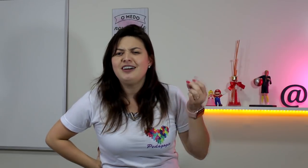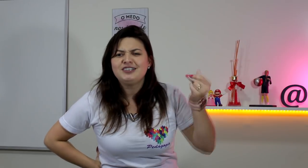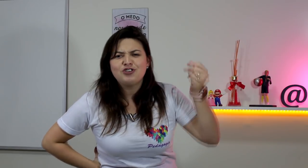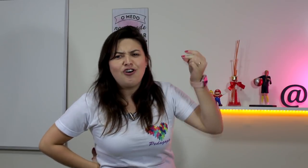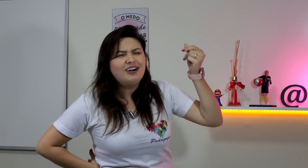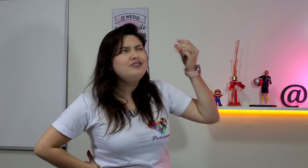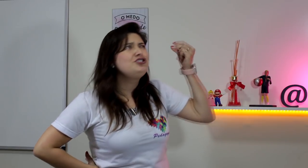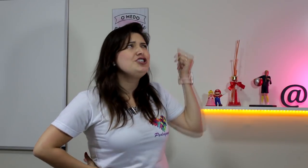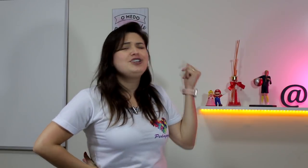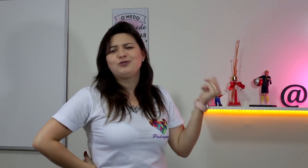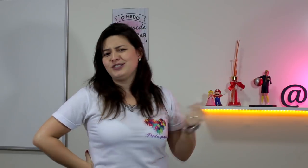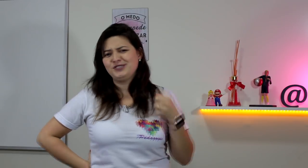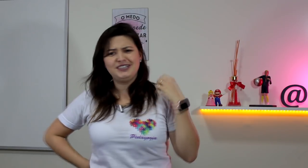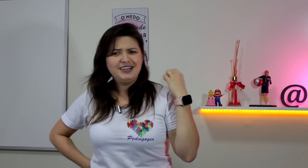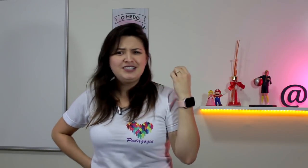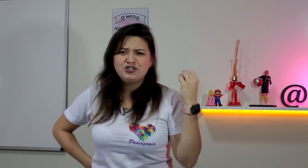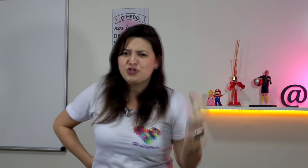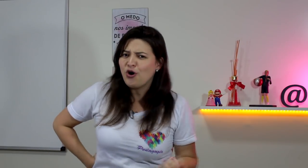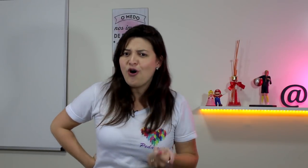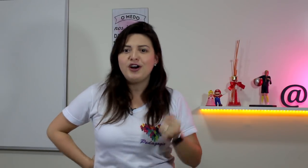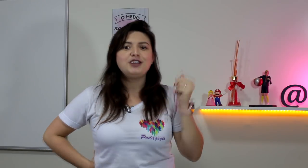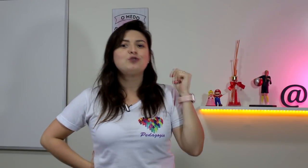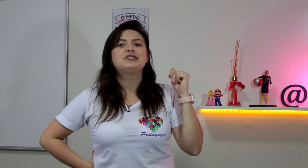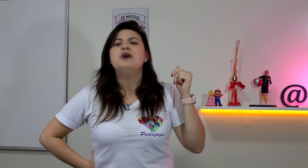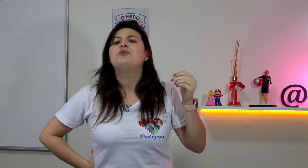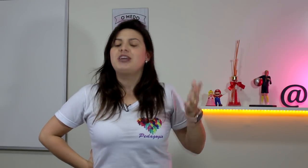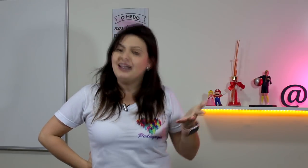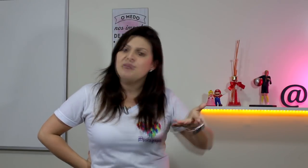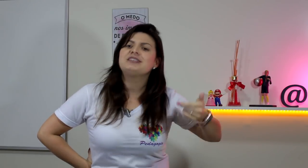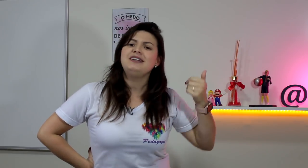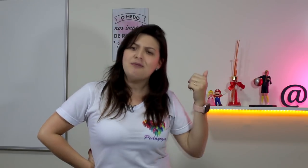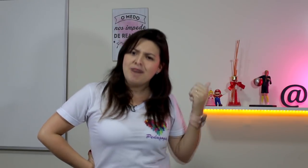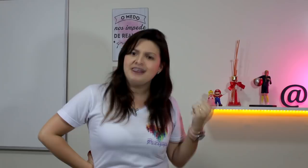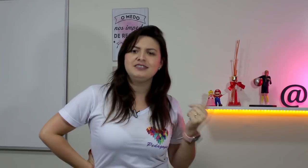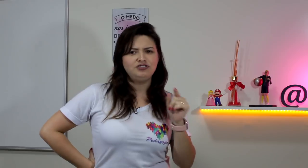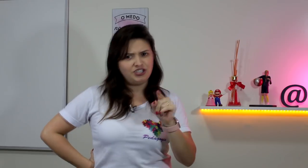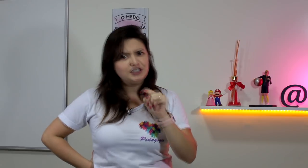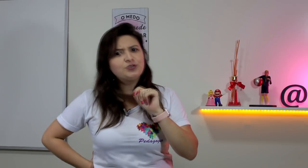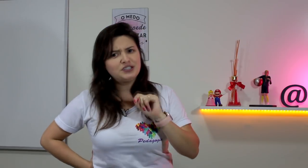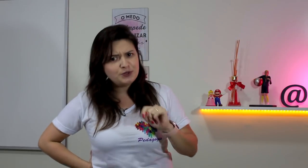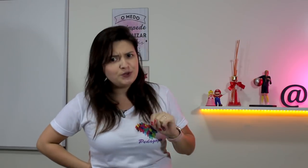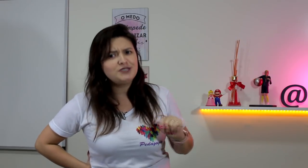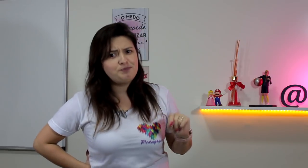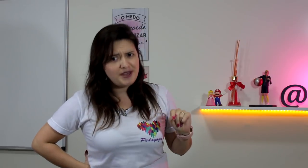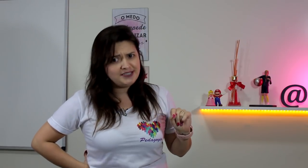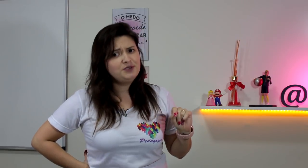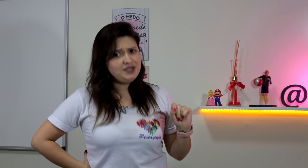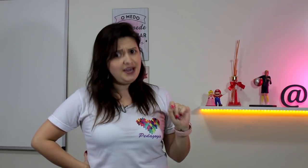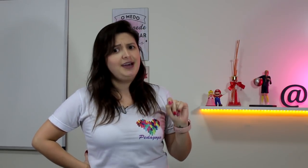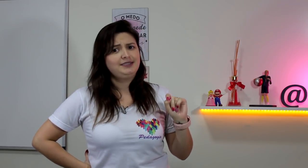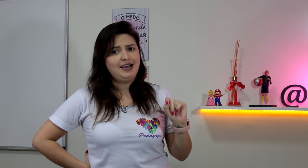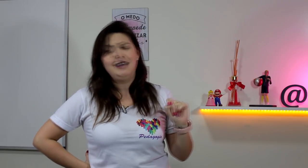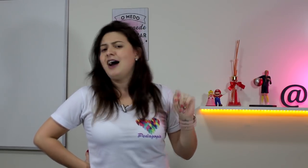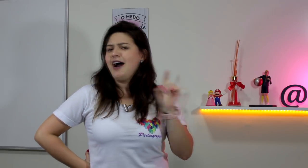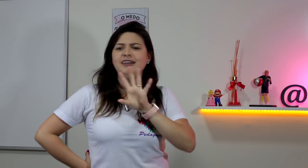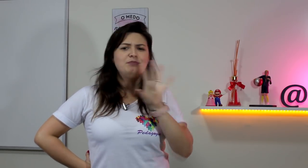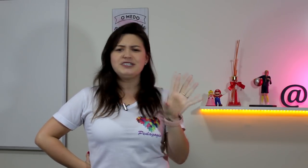sinais, antigos, são sinais históricos, porque a Libras, ela é mais antiga do que as pessoas pensam que é, tá? A Libras não é